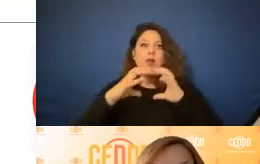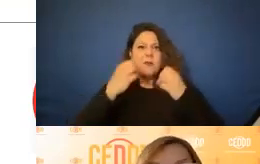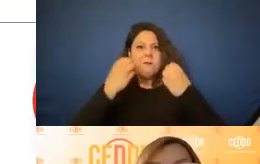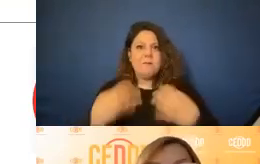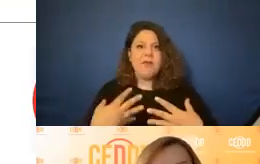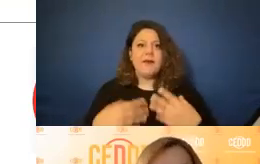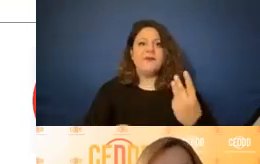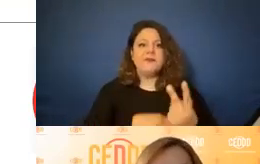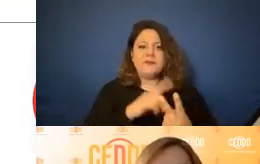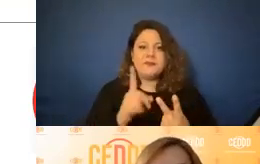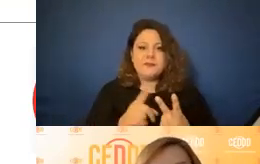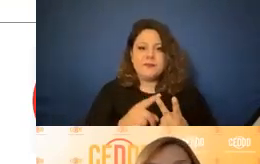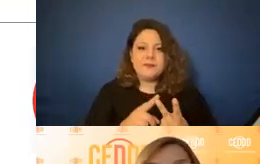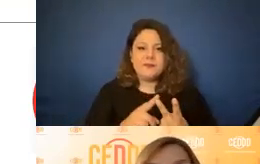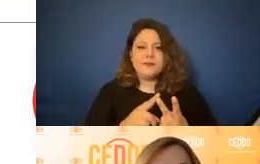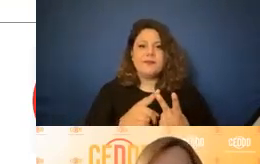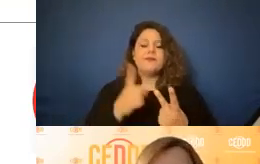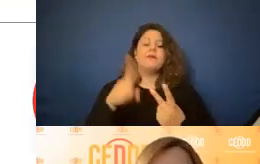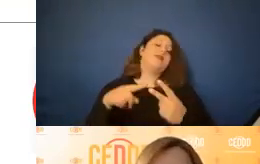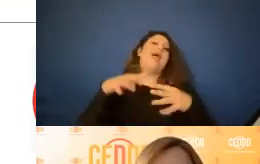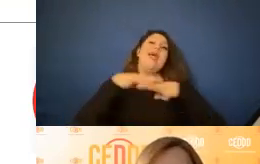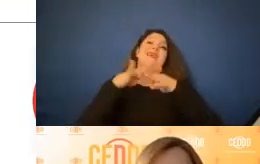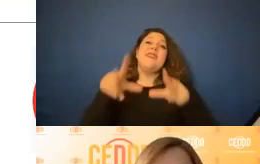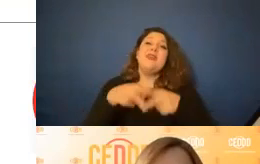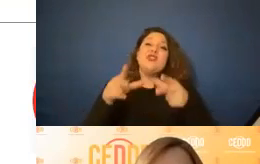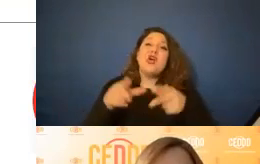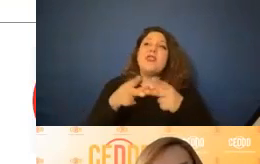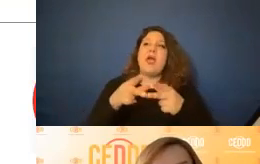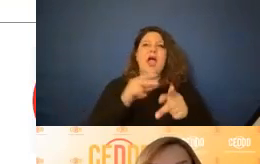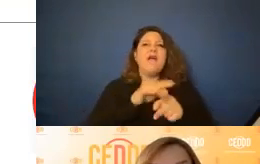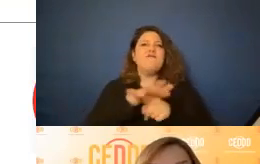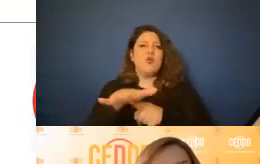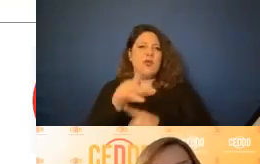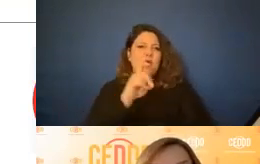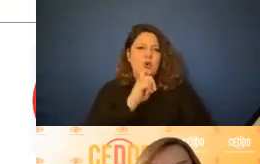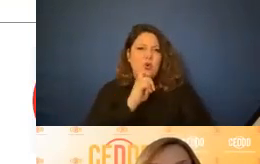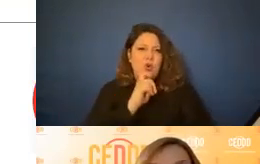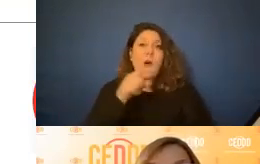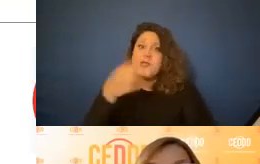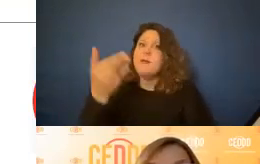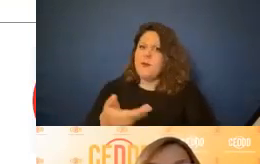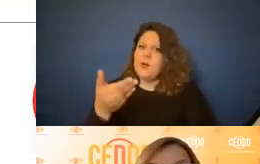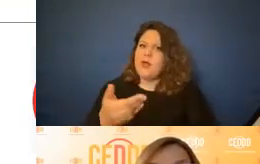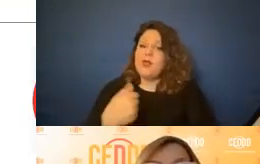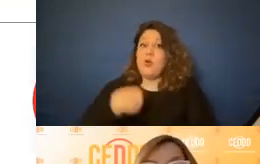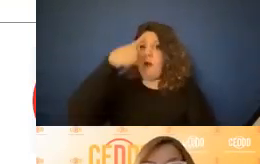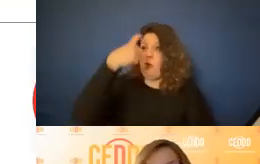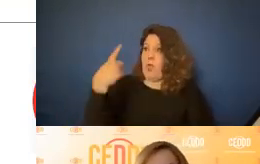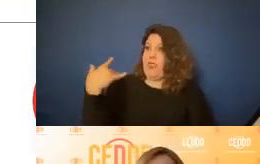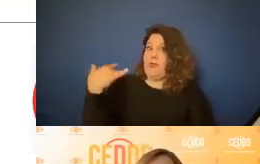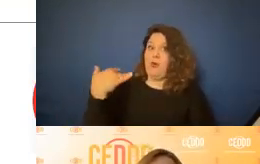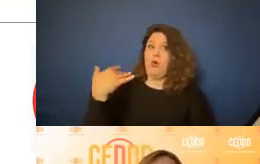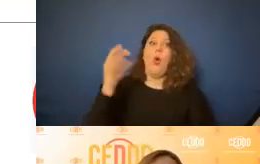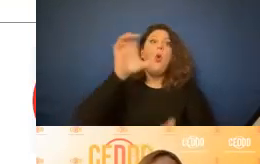los hechos en los medios o redes sociales o posibilidad de que suceda a corto plazo. Esto es importante, me acuerdo no hace mucho que me llamaron de un